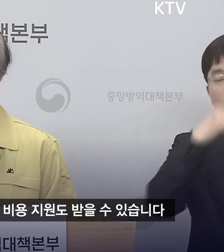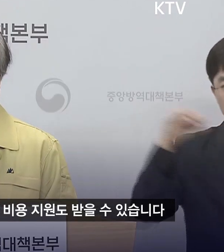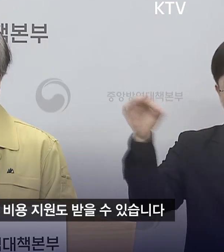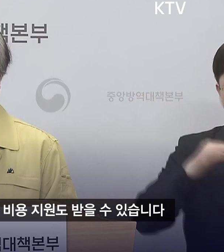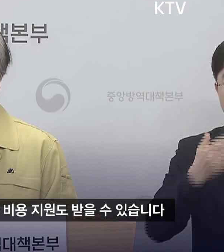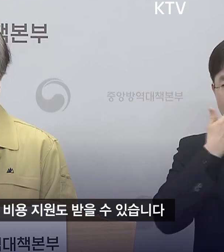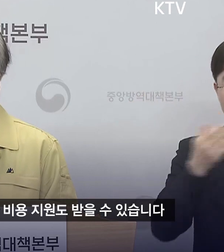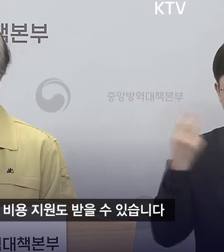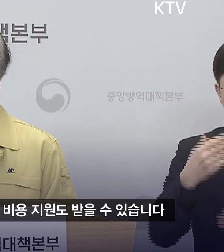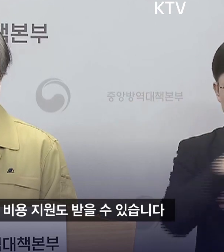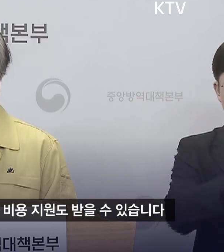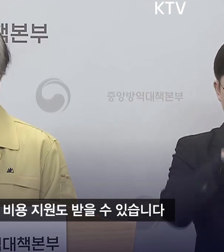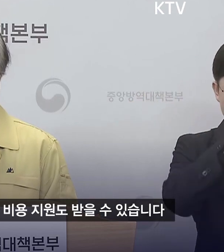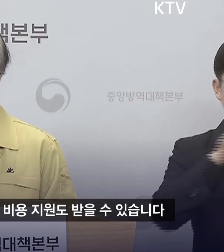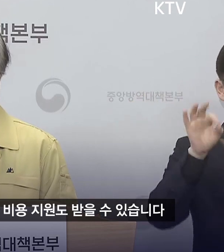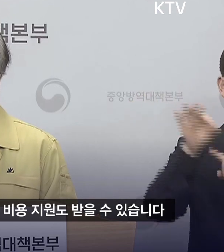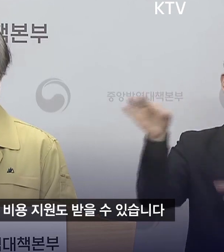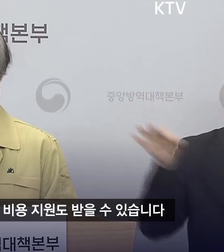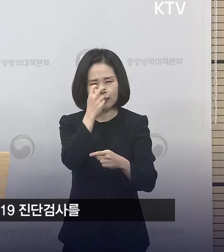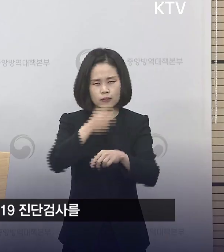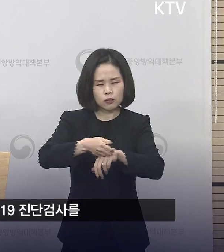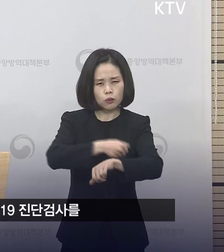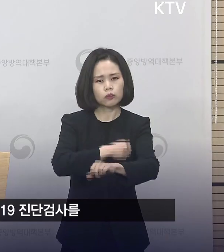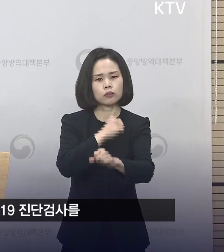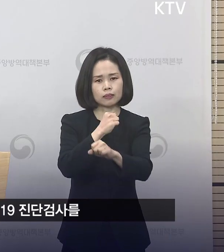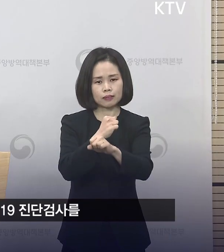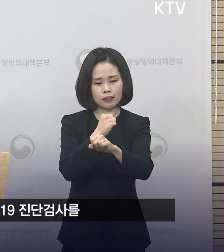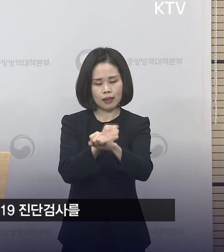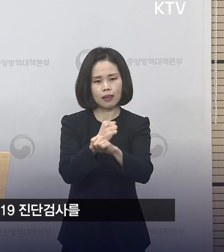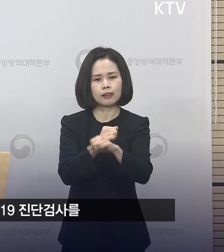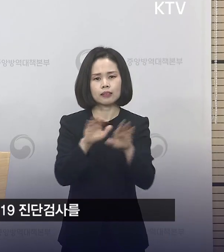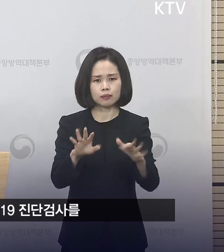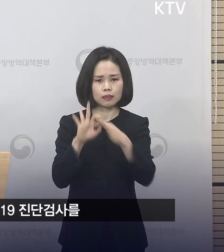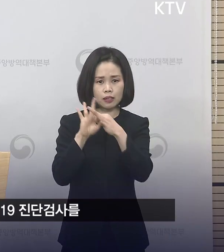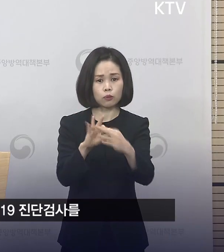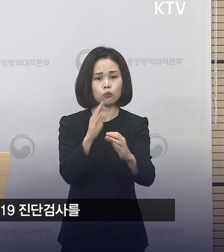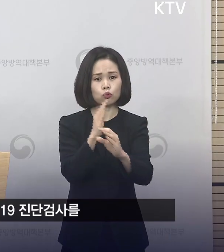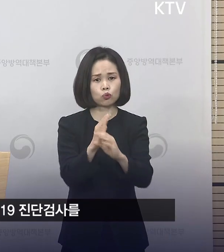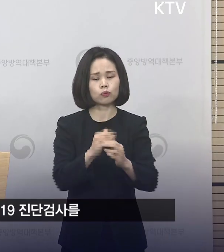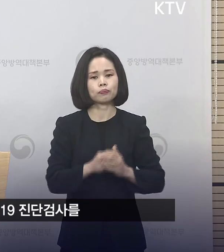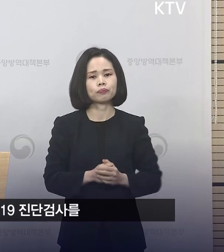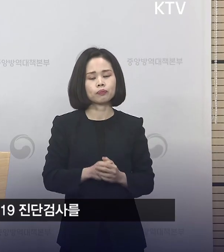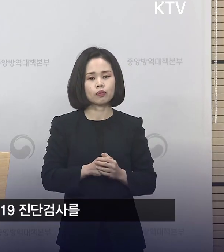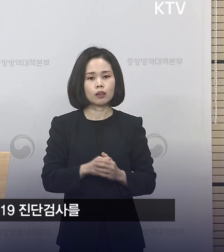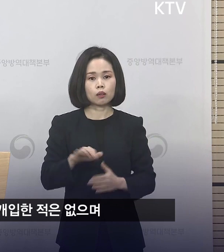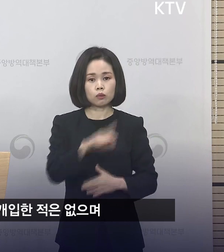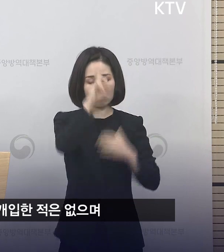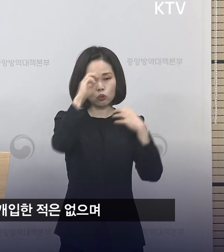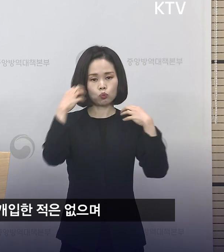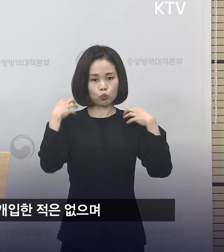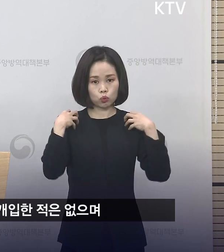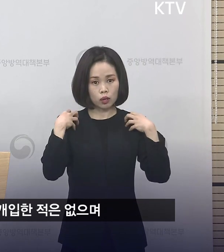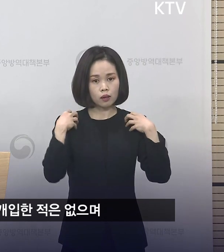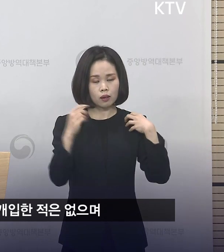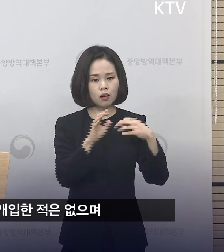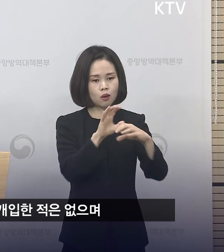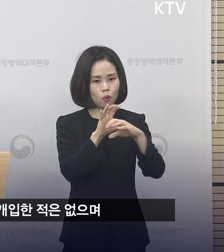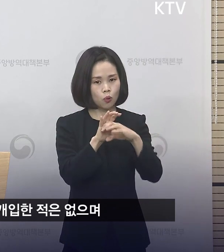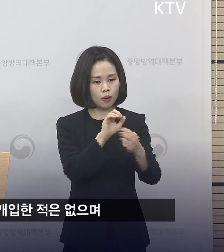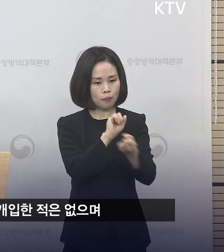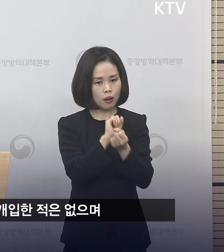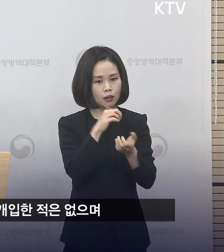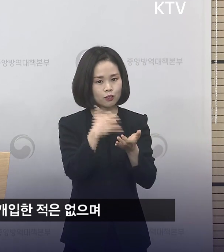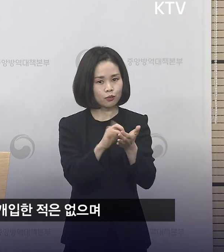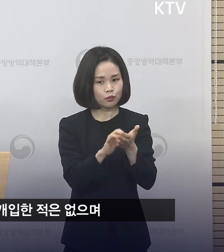검사 비용 지원도 받을 수 있습니다. 방역당국이 코로나19 진단 검사량을 인위적으로